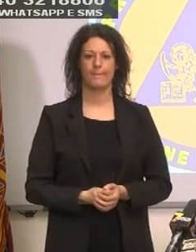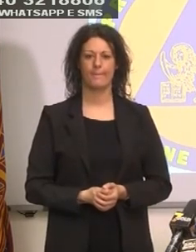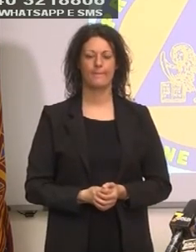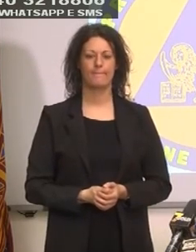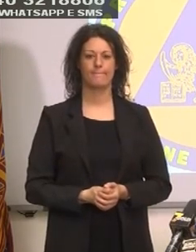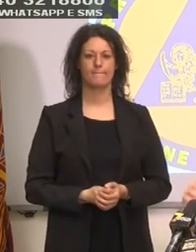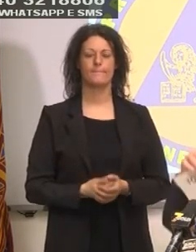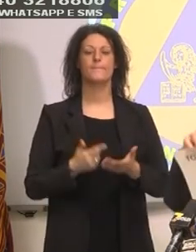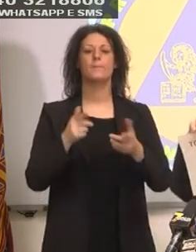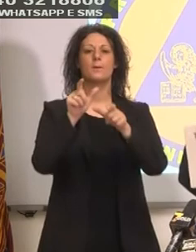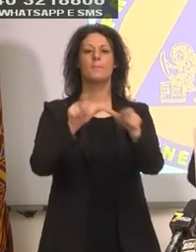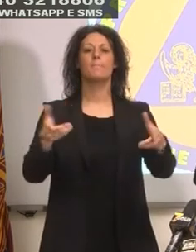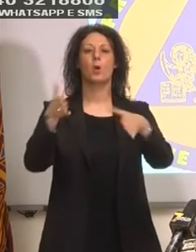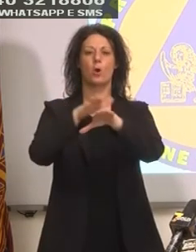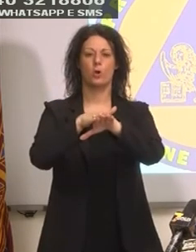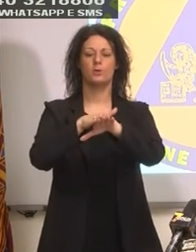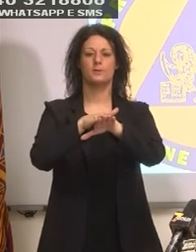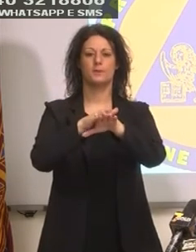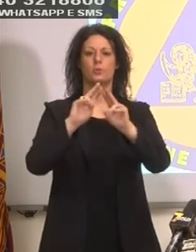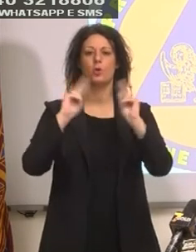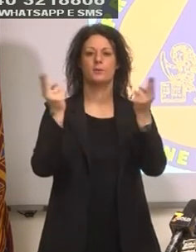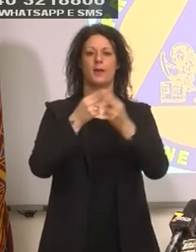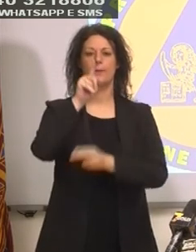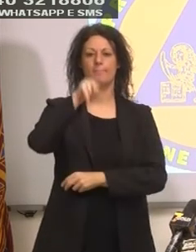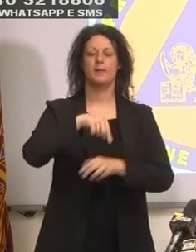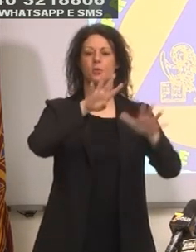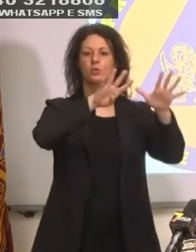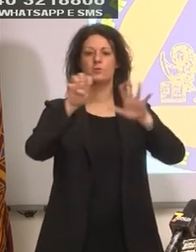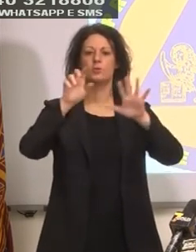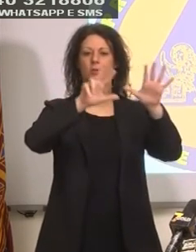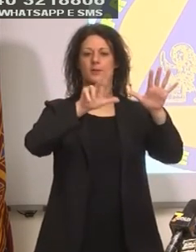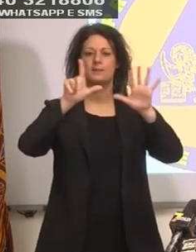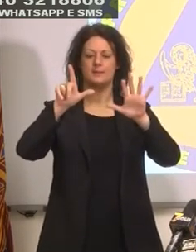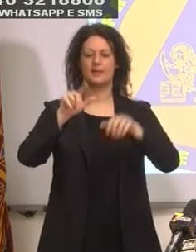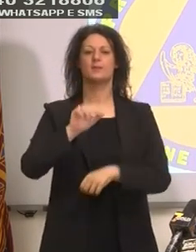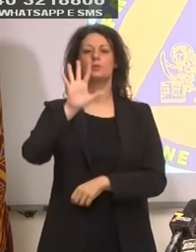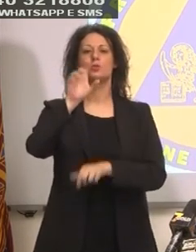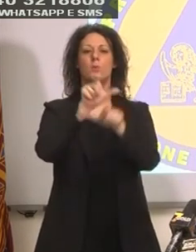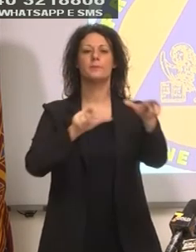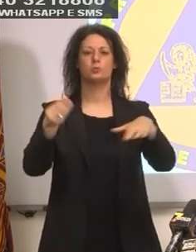Totale morti 1987, più 5.